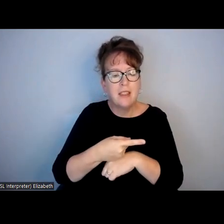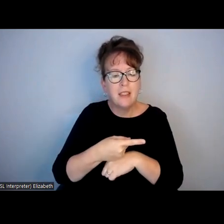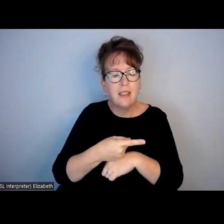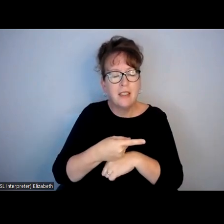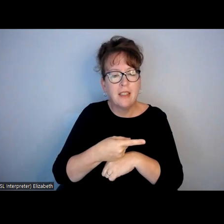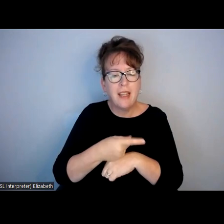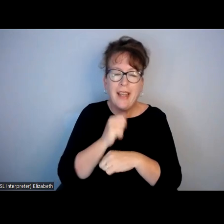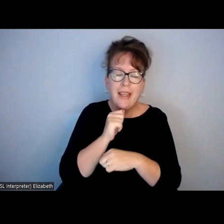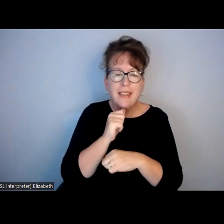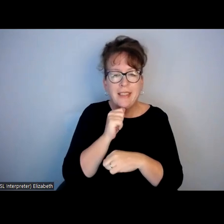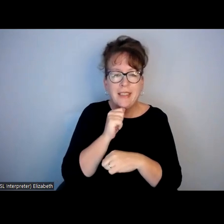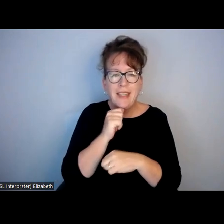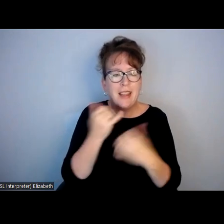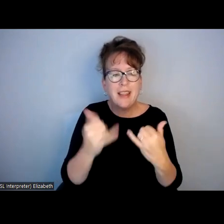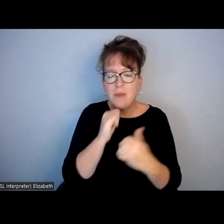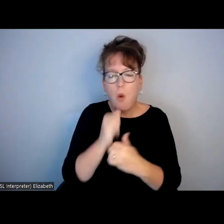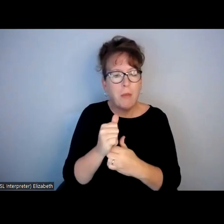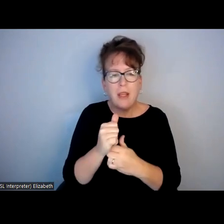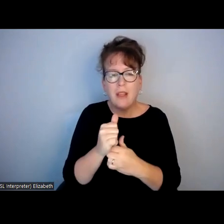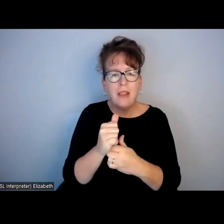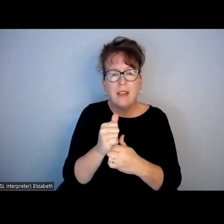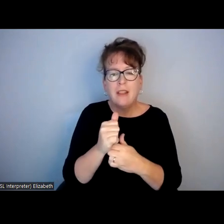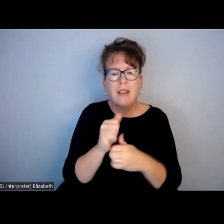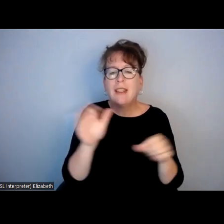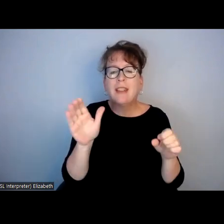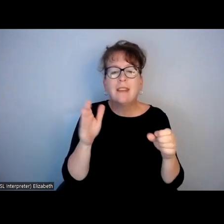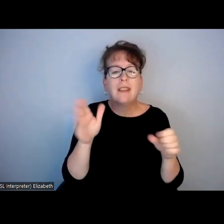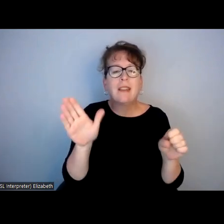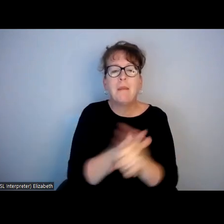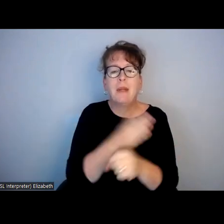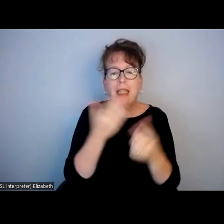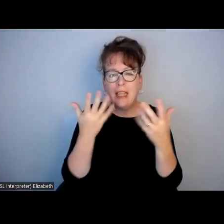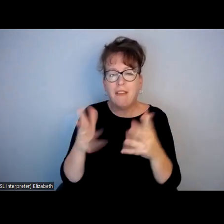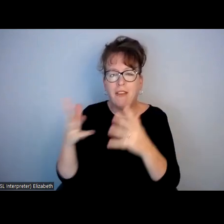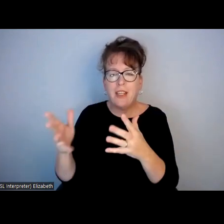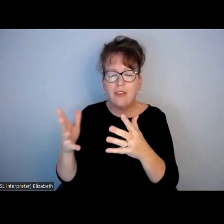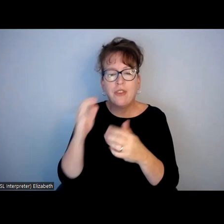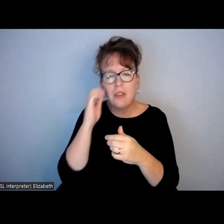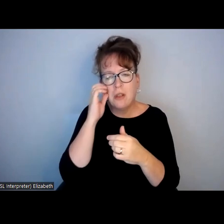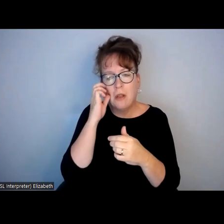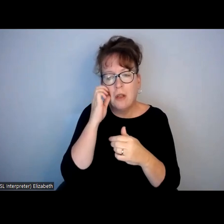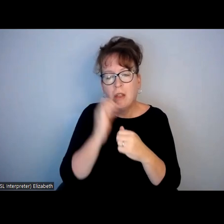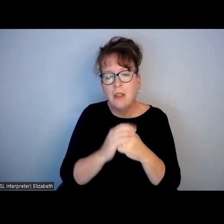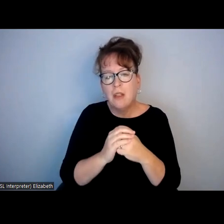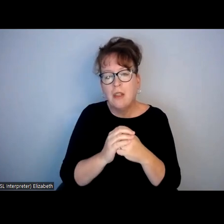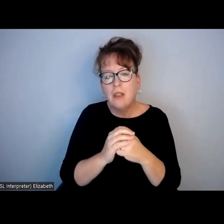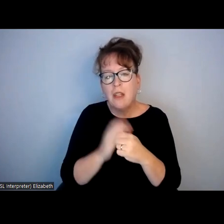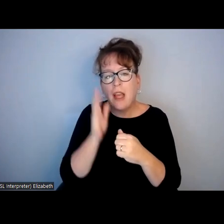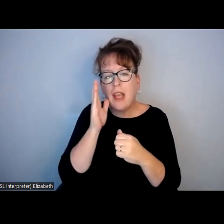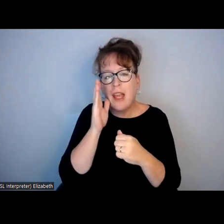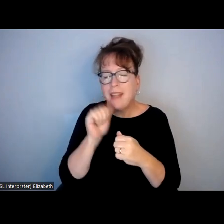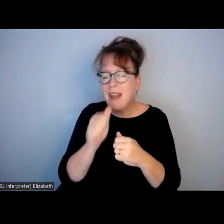comunidad pero no es algo que va a ser totalmente completado en